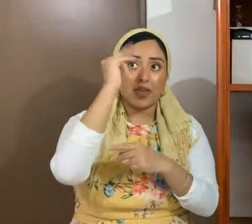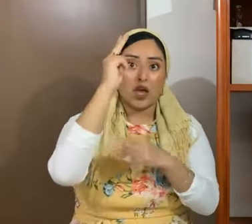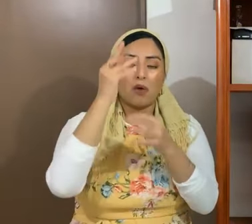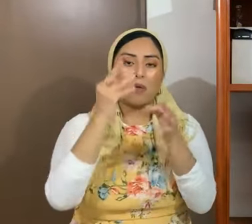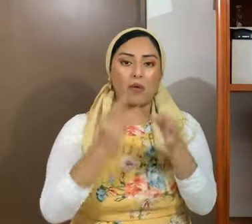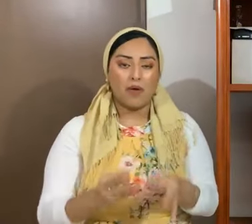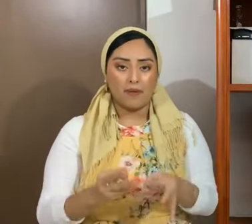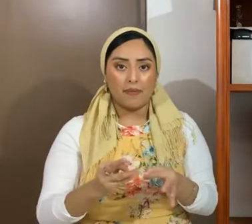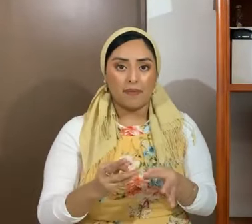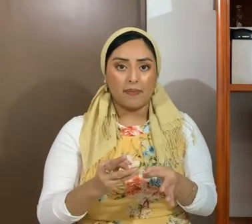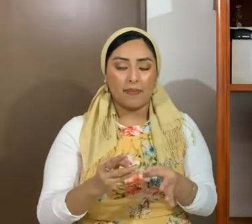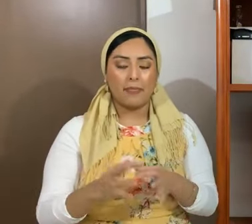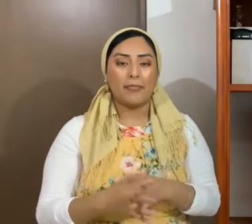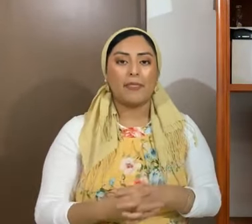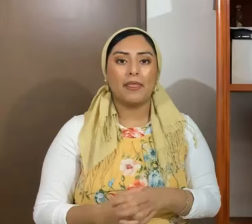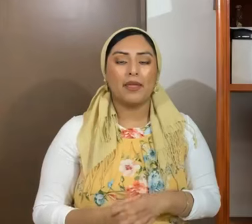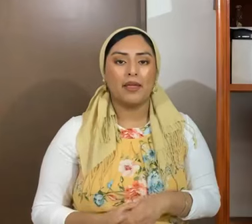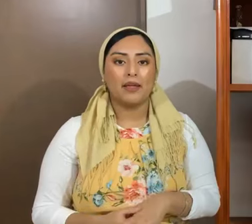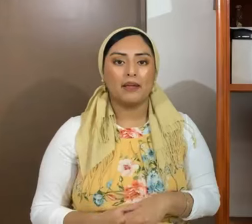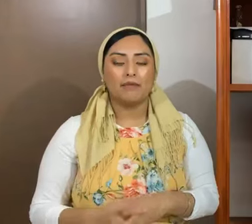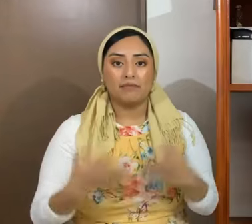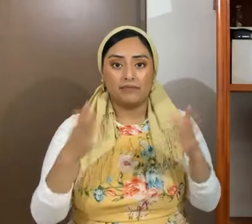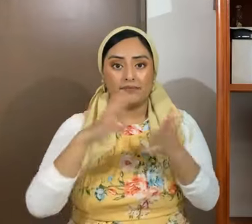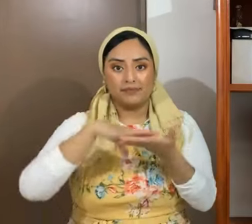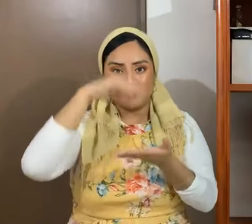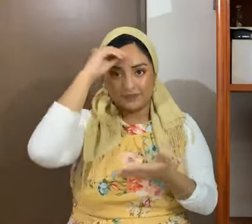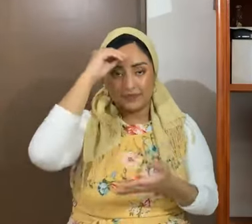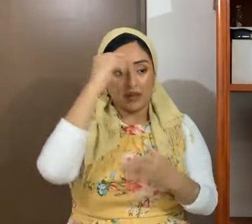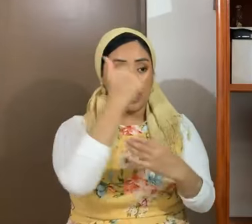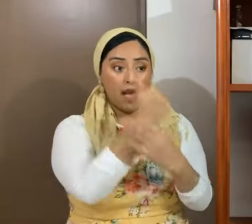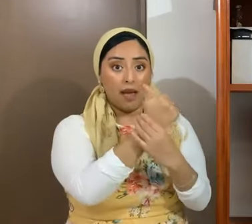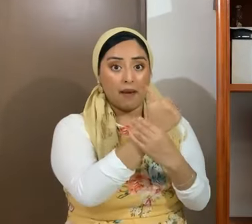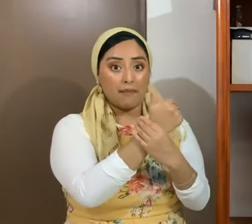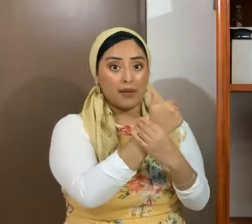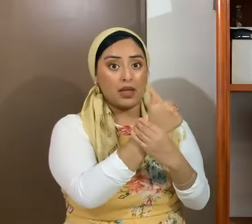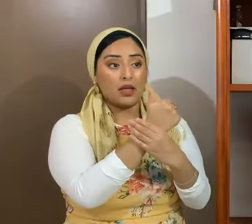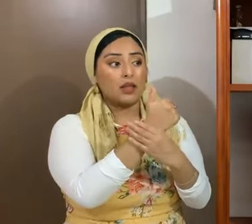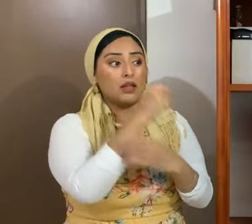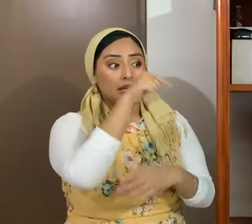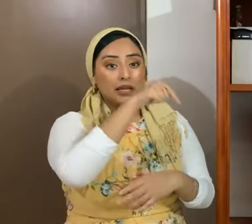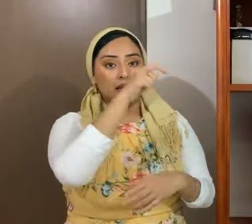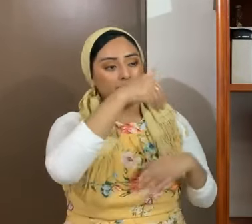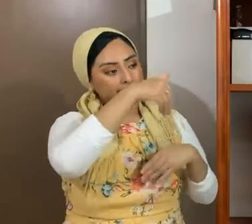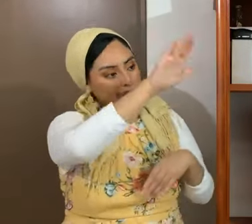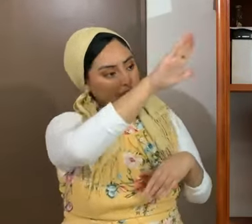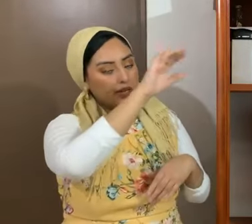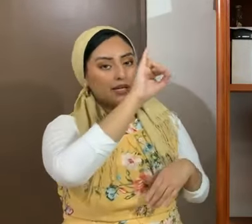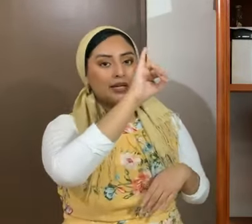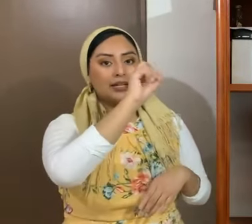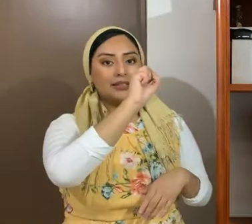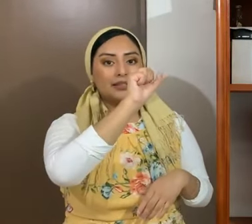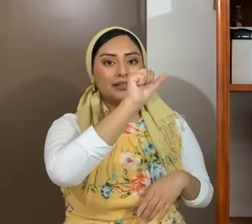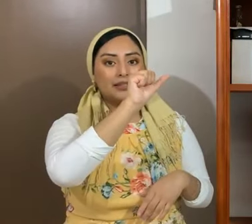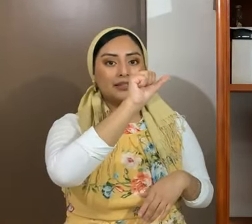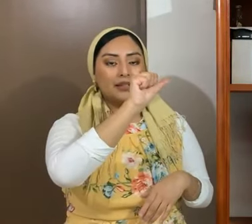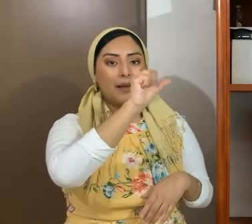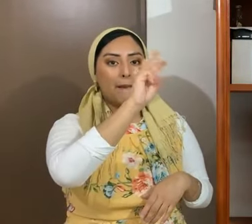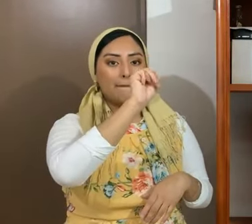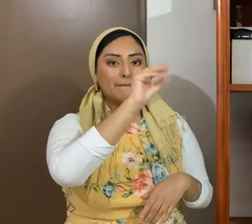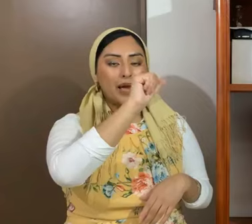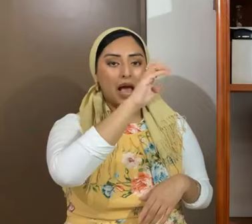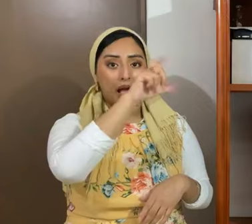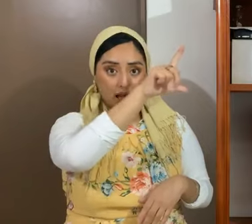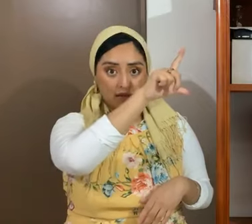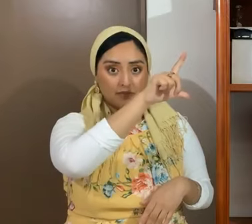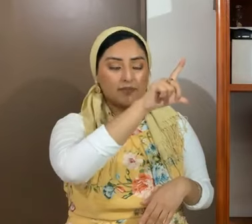de Yahweh. ¿Amén? Ya lo vimos en el caso de Abraham, tuvo que echar a Ismael porque él no era el hijo de